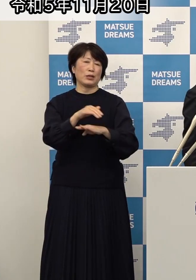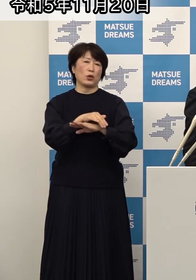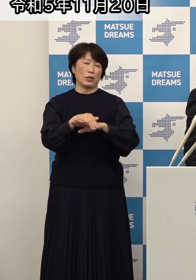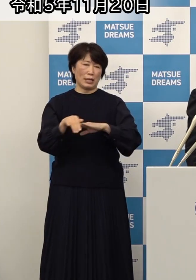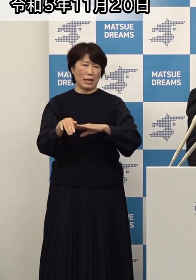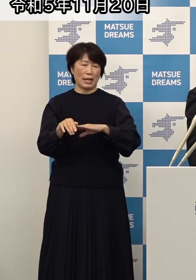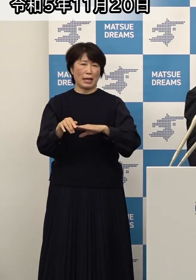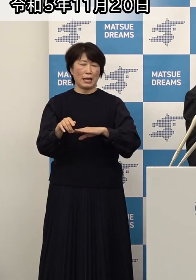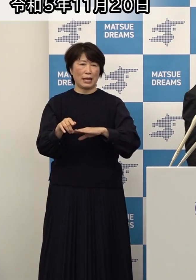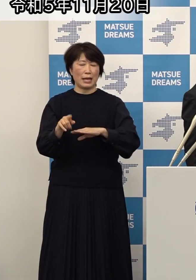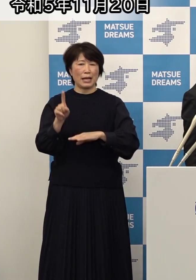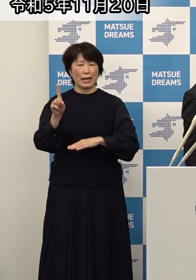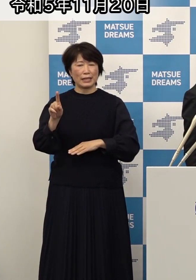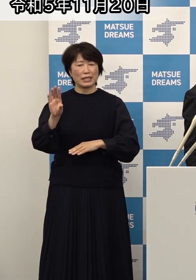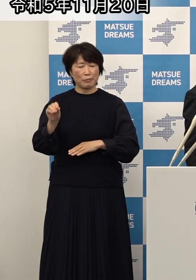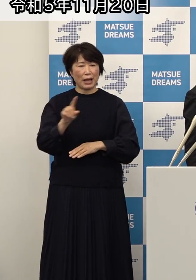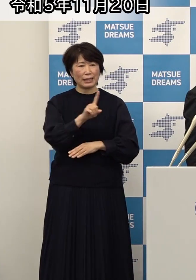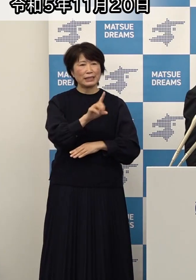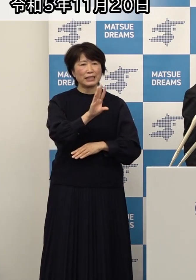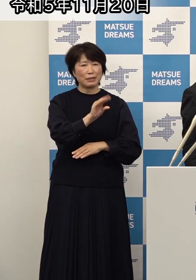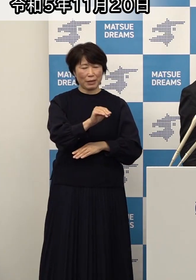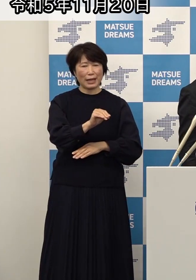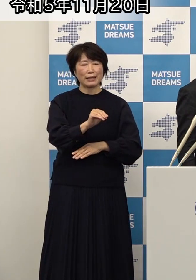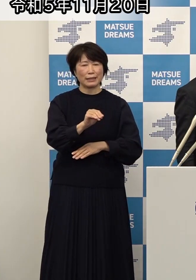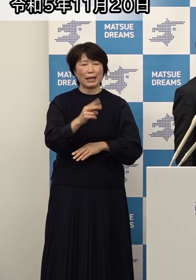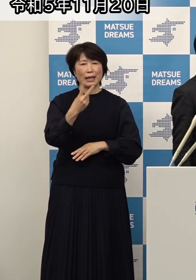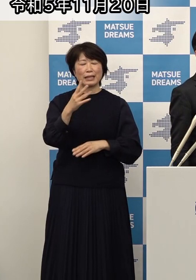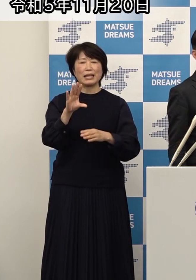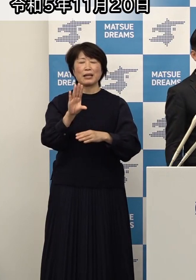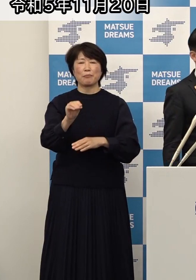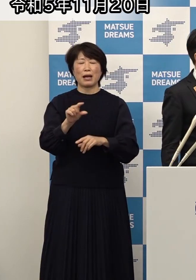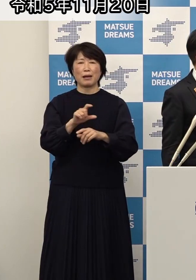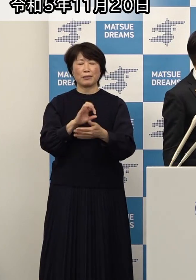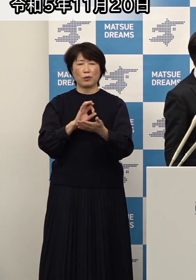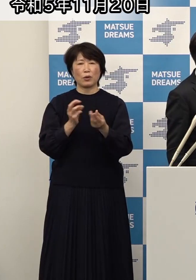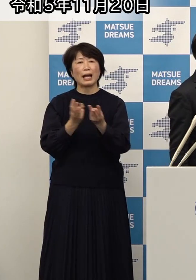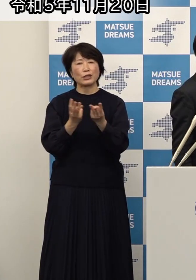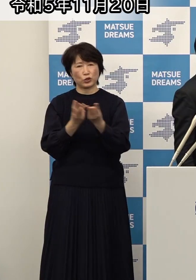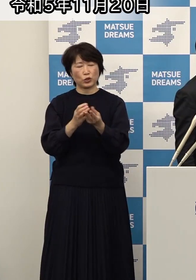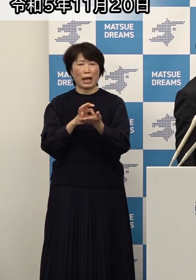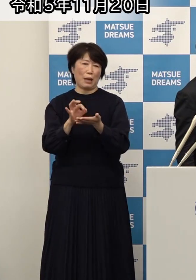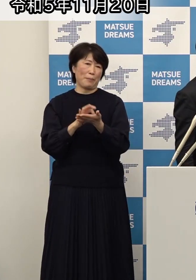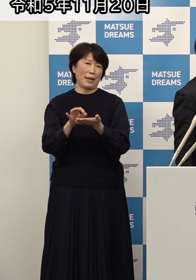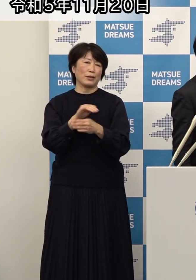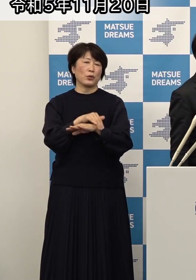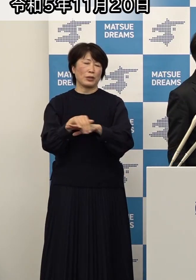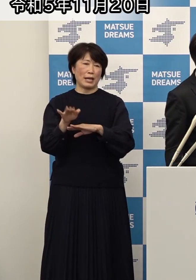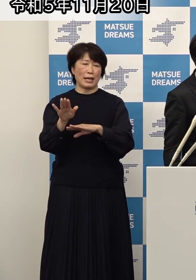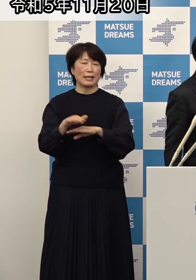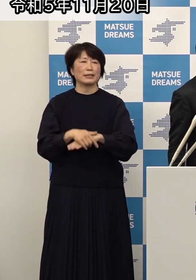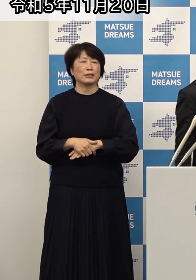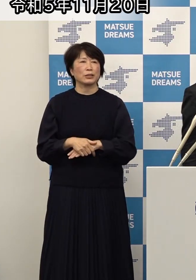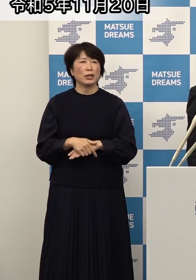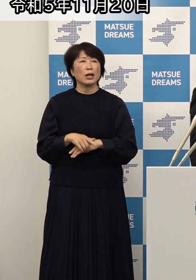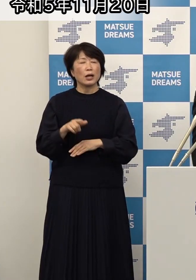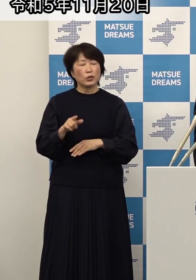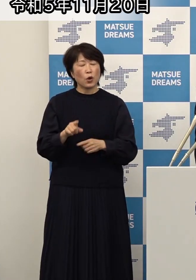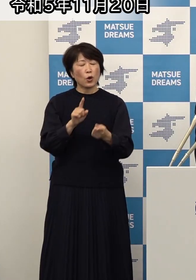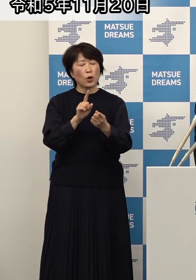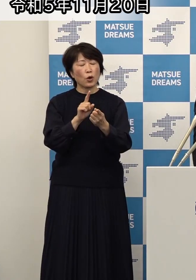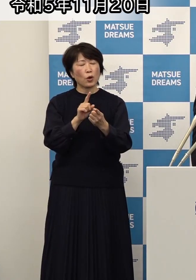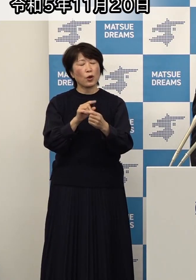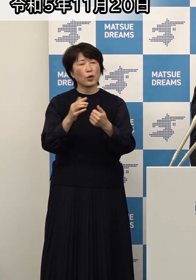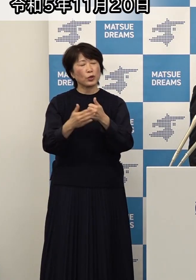れ1万枚合わせて2万枚の販売となります。また松江市では合わせまして、このレジ袋の販売協力店を募集しております